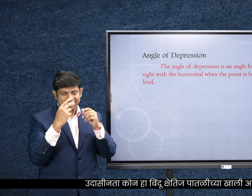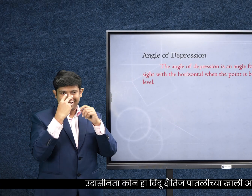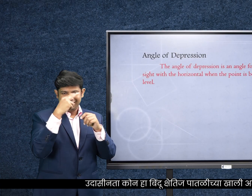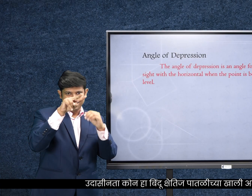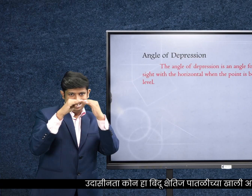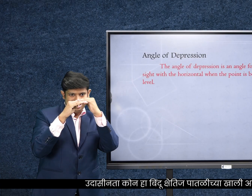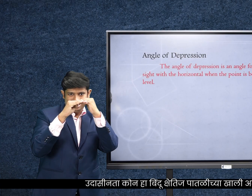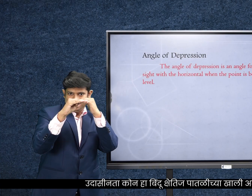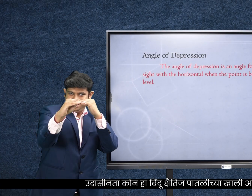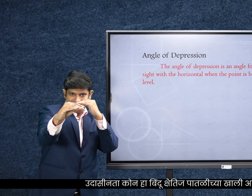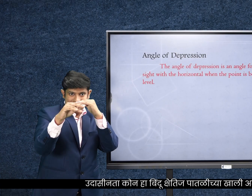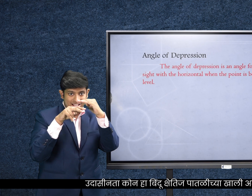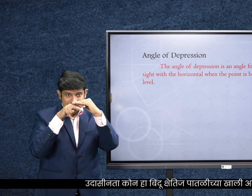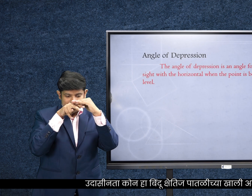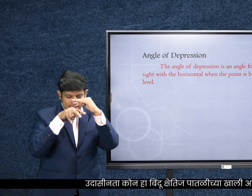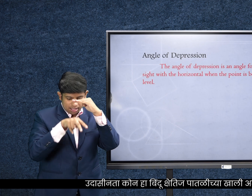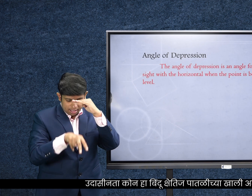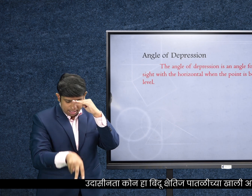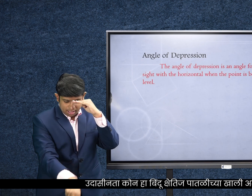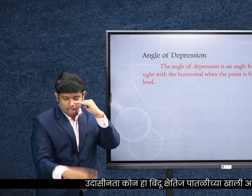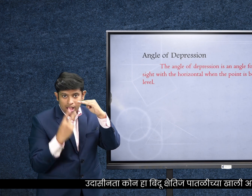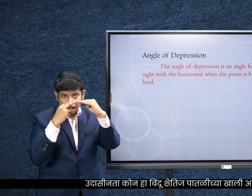उदासीनता कोन हा बिंदू क्षैतिज पातळीच्या खाली असताना